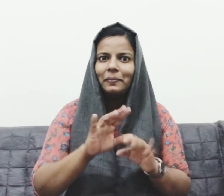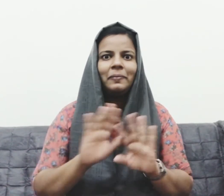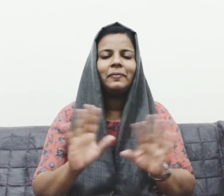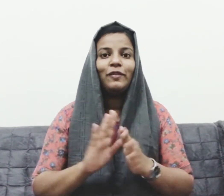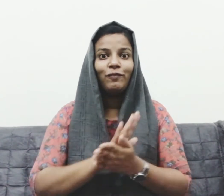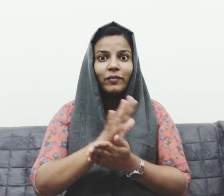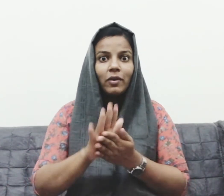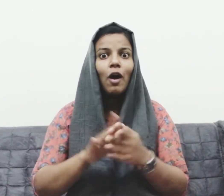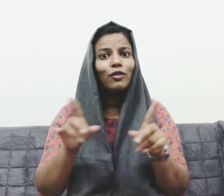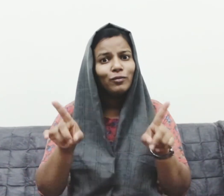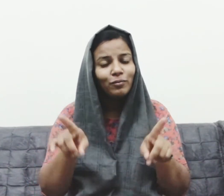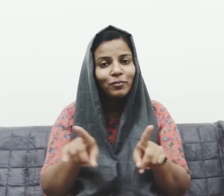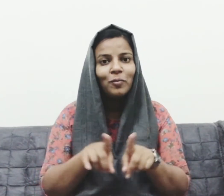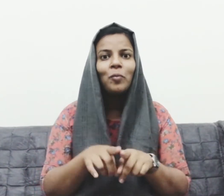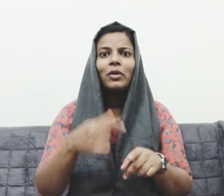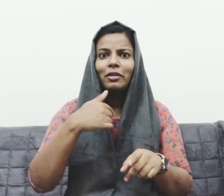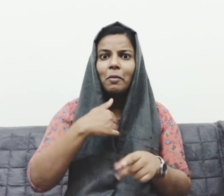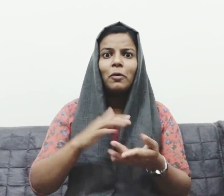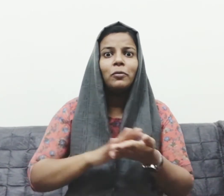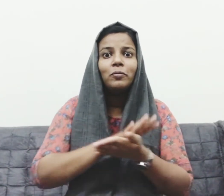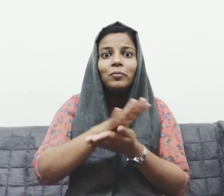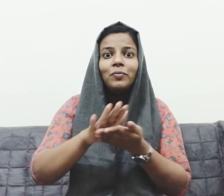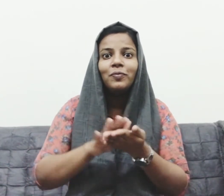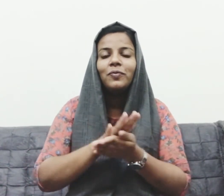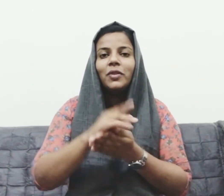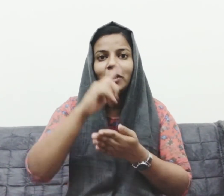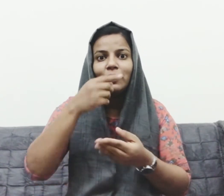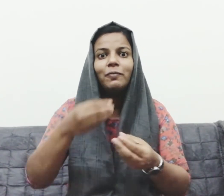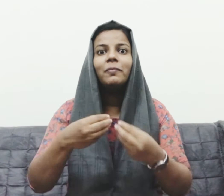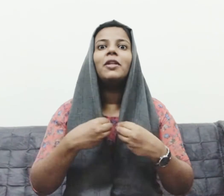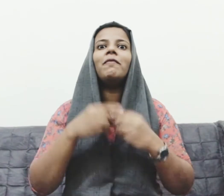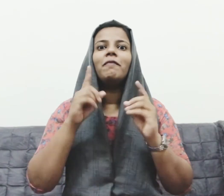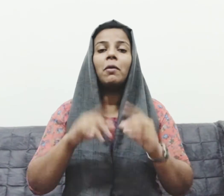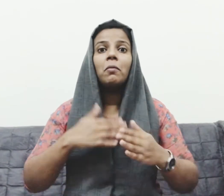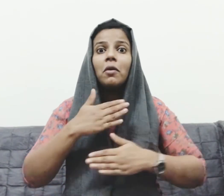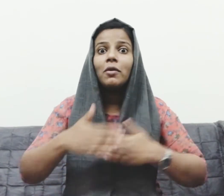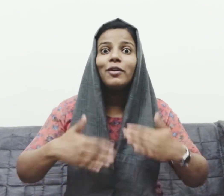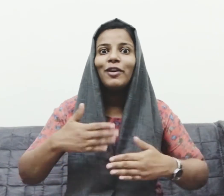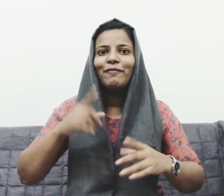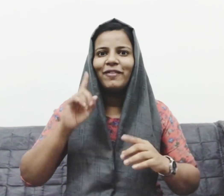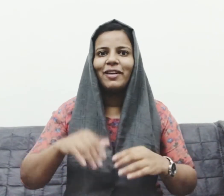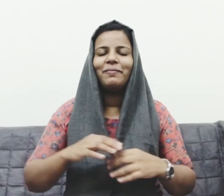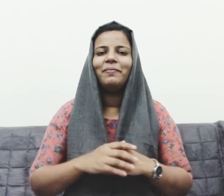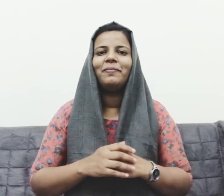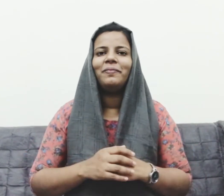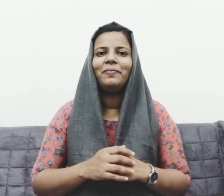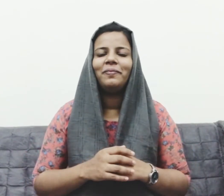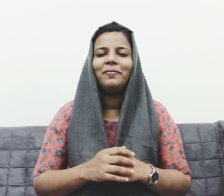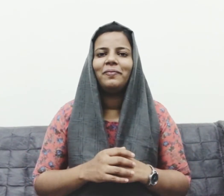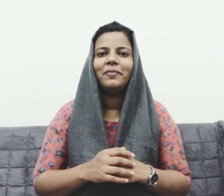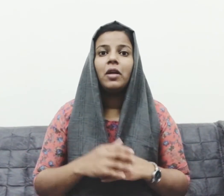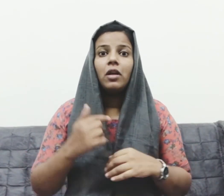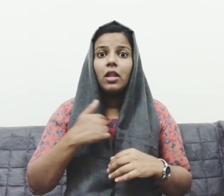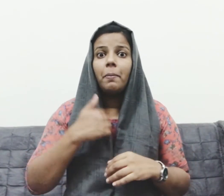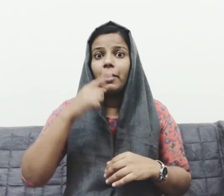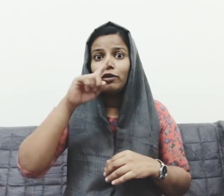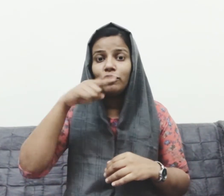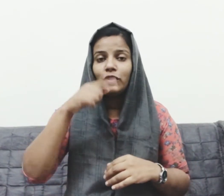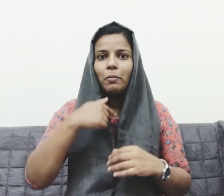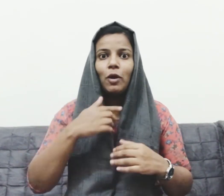നമ്മൾ ആചരിച്ച് ശുദ്ധീകരണം പ്രാപിപ്പാൻ ഉത്സാഹിപ്പീൻ. അപ്പം നമ്മുടെ ലൈഫ് നമ്മൾ